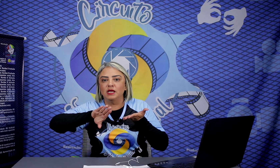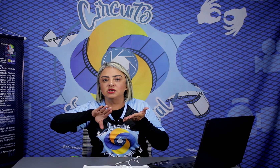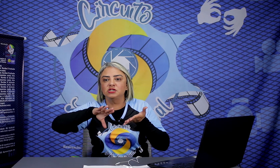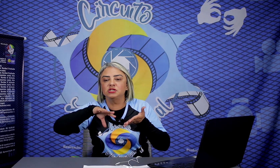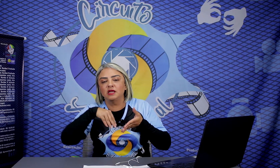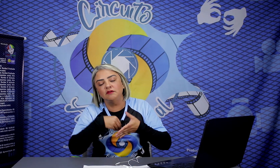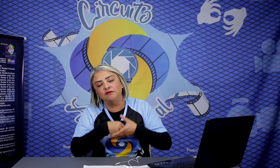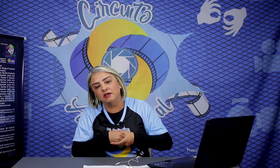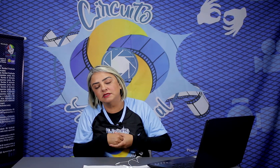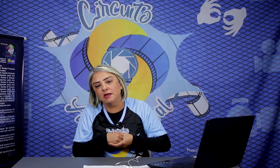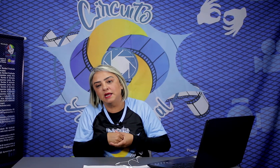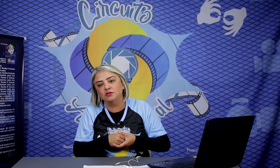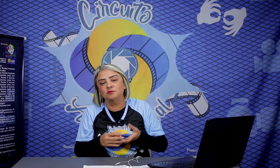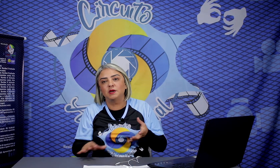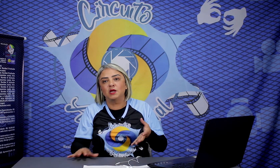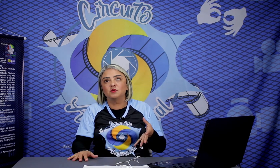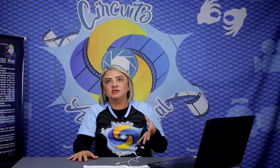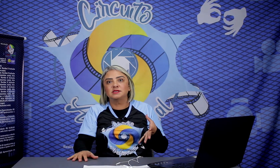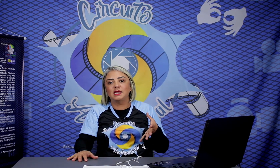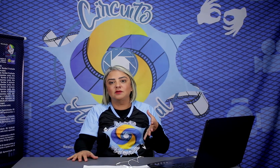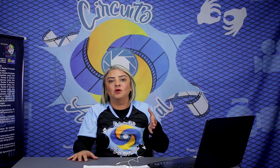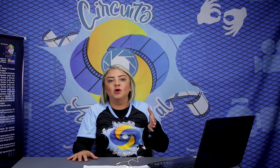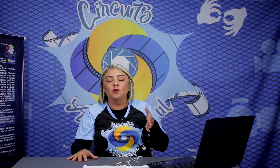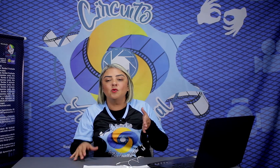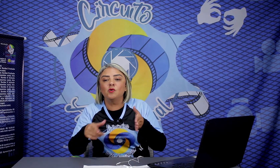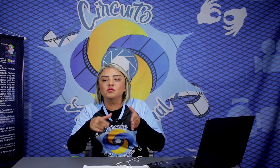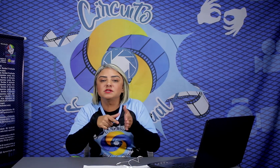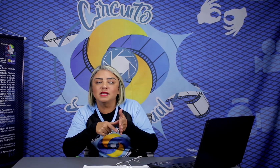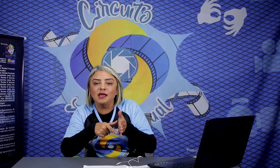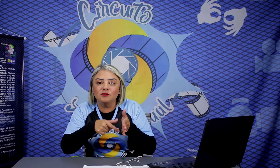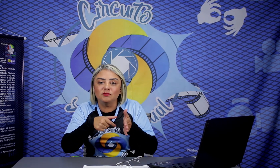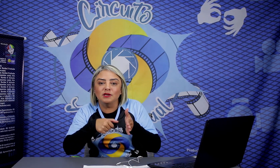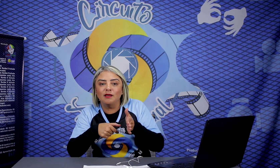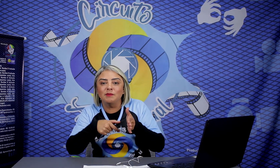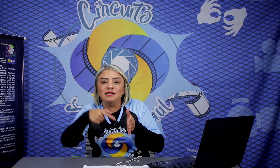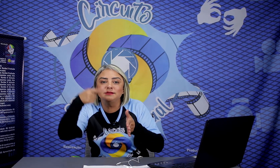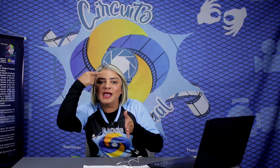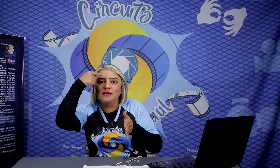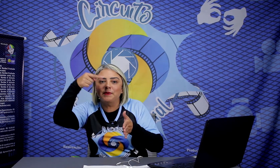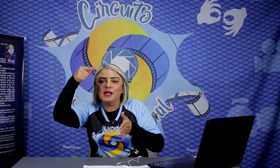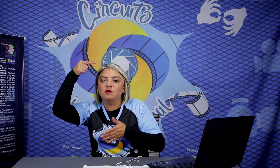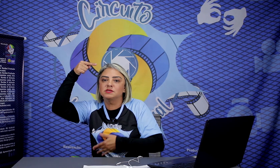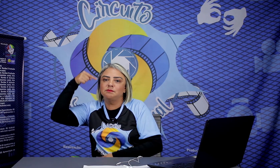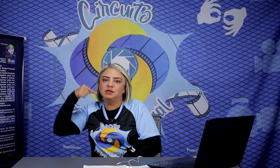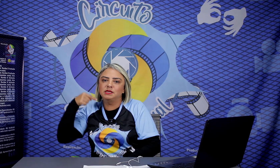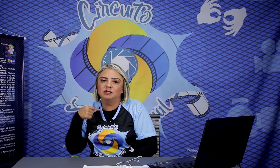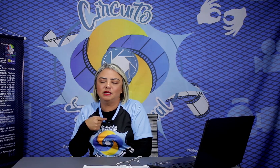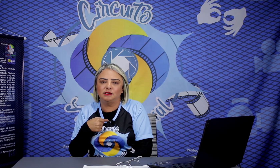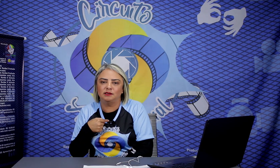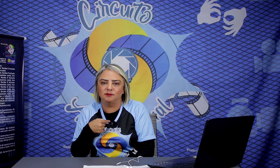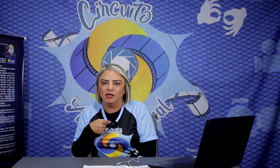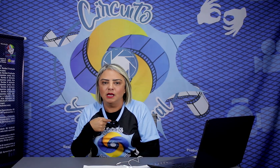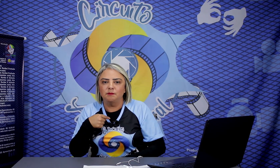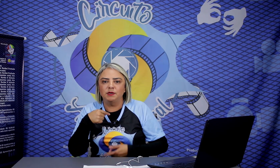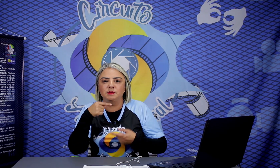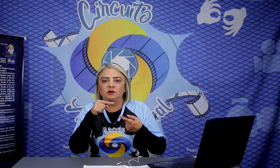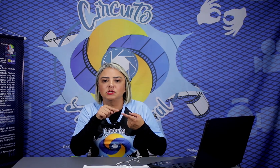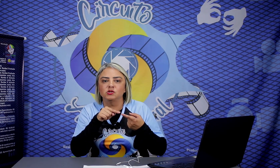gente tem, infelizmente, um preconceito, um conceito, né, uma ideia preconcebida daquilo. Primeiro que surdo